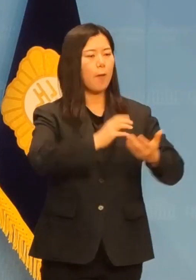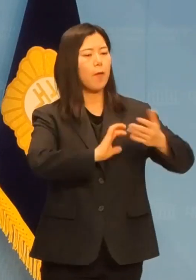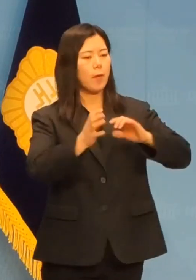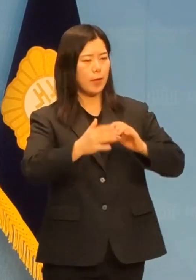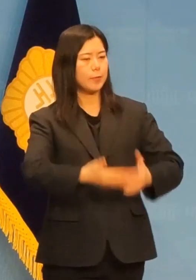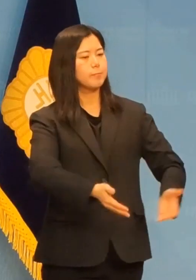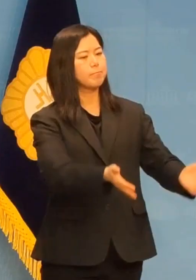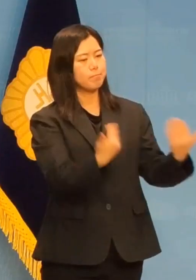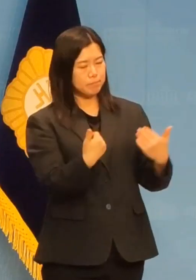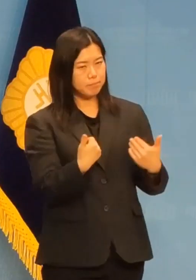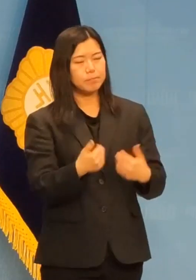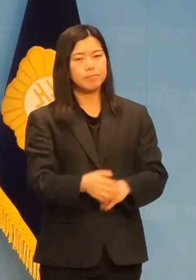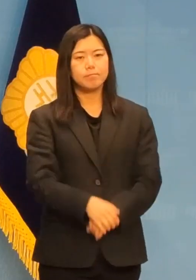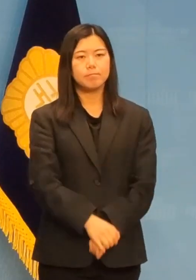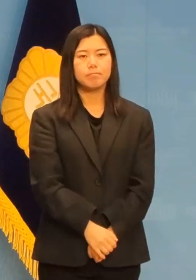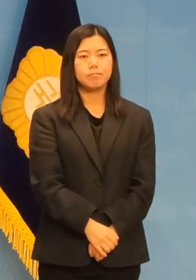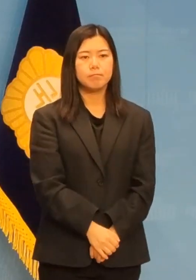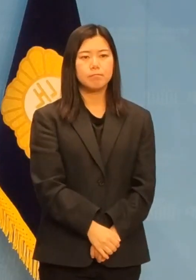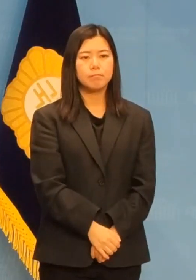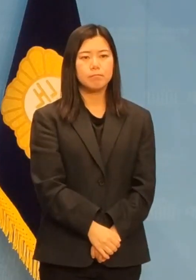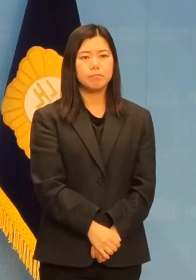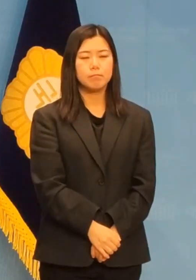나설 것을 촉구합니다.